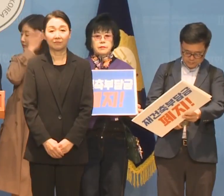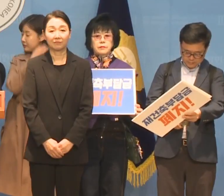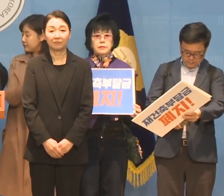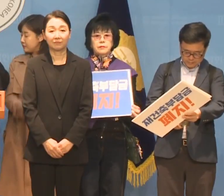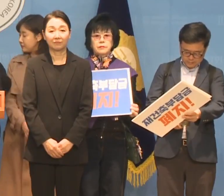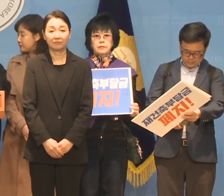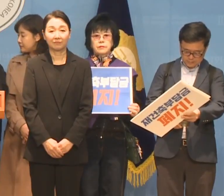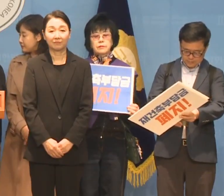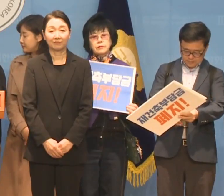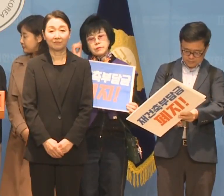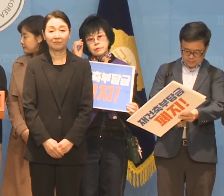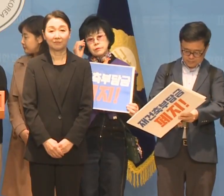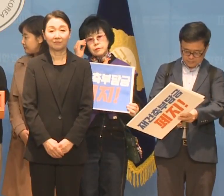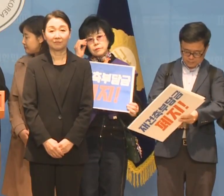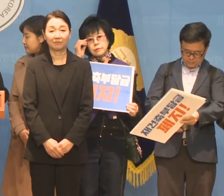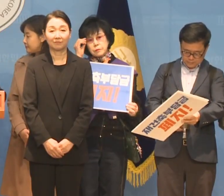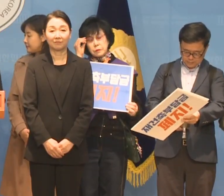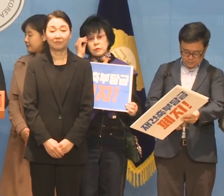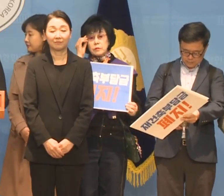네.